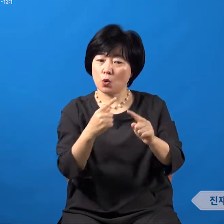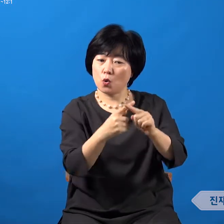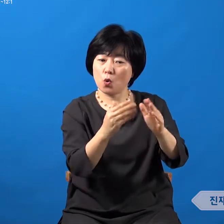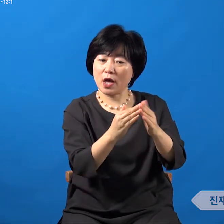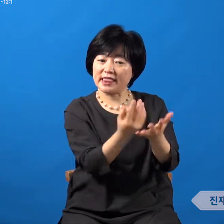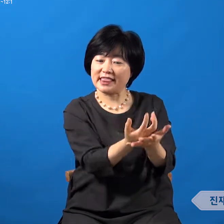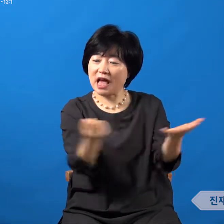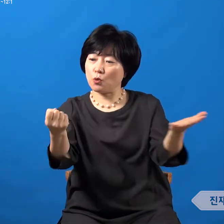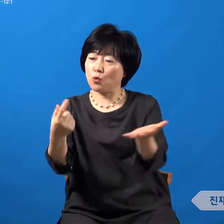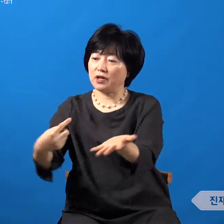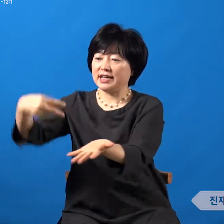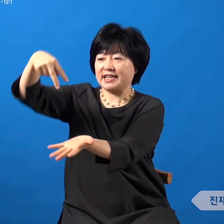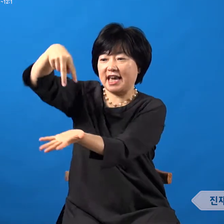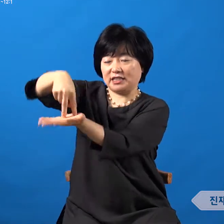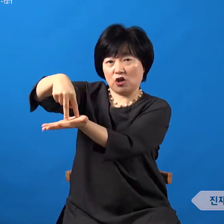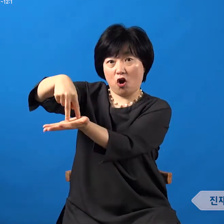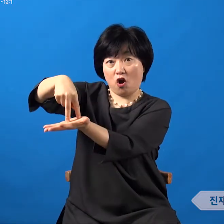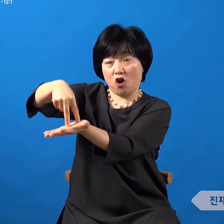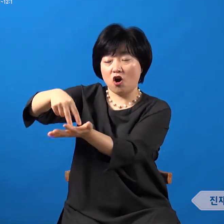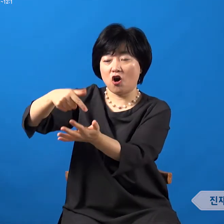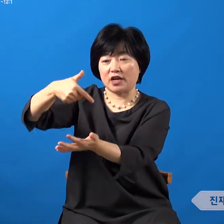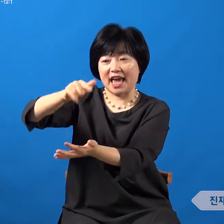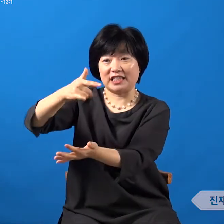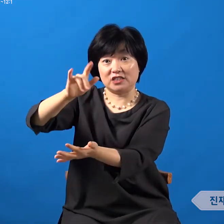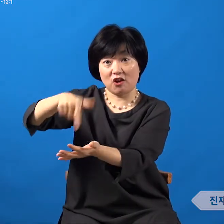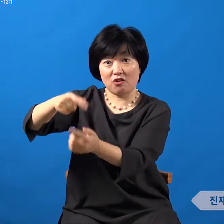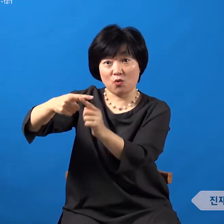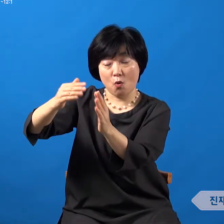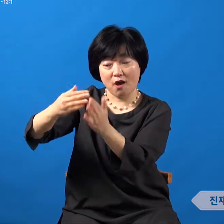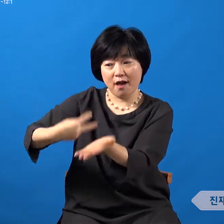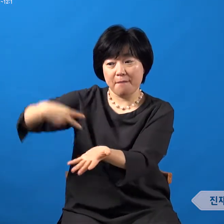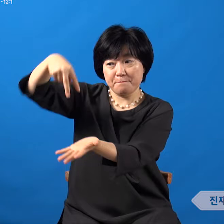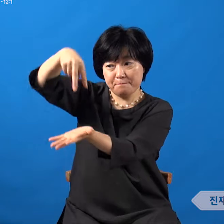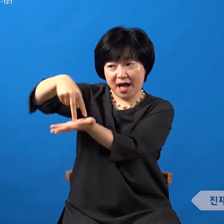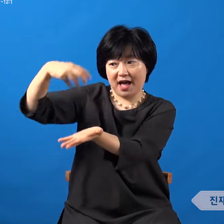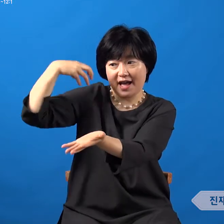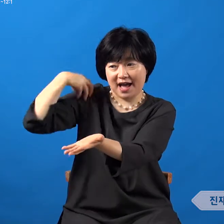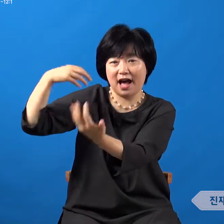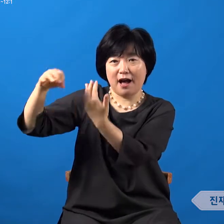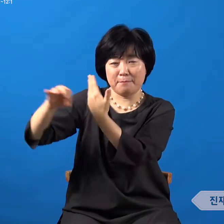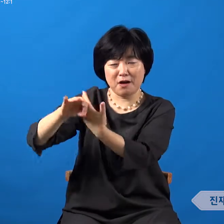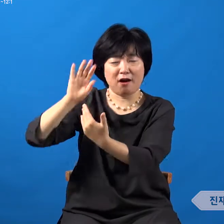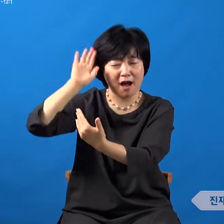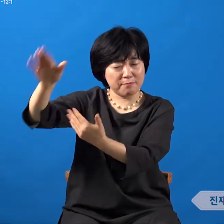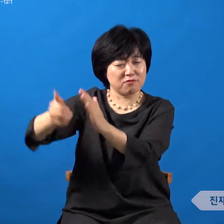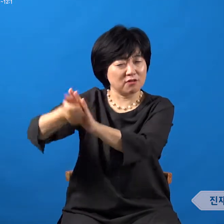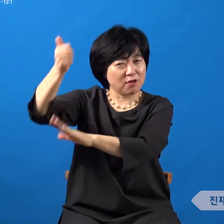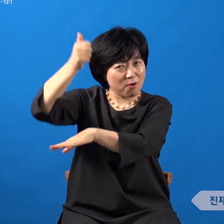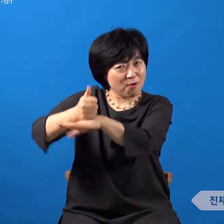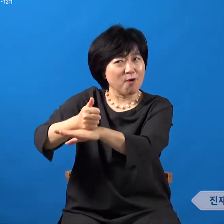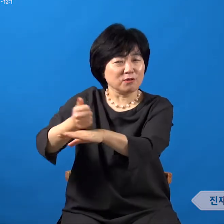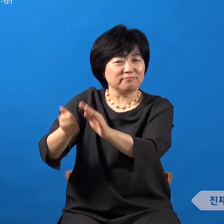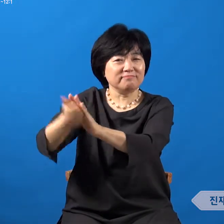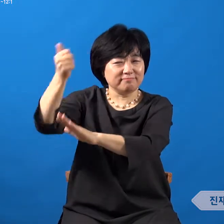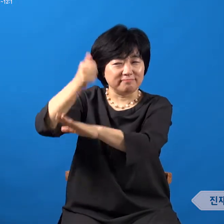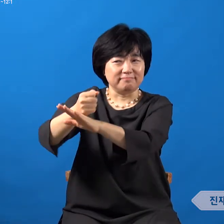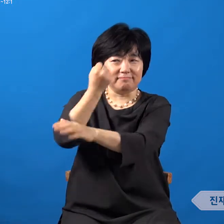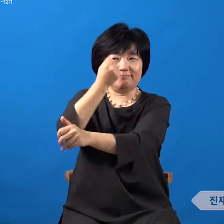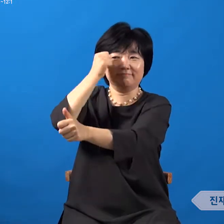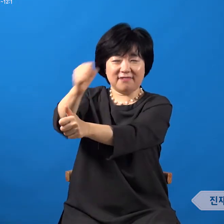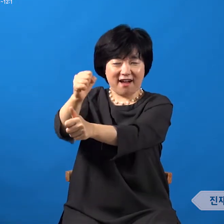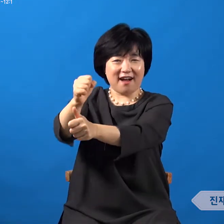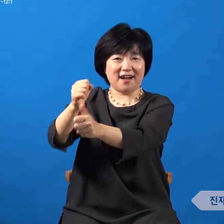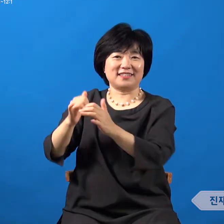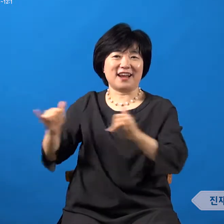성장할 것이라고, 리더십과 말씀이 좋은 이 켄 목사님을 장 칭찬하며 기대를